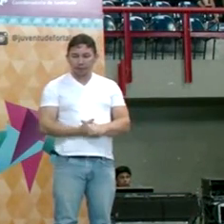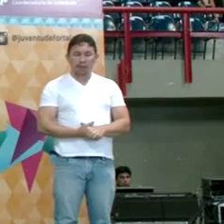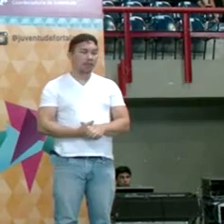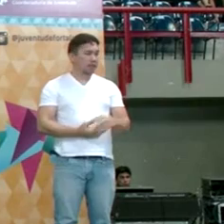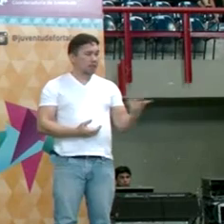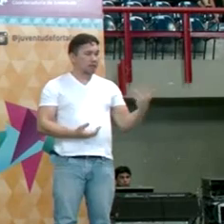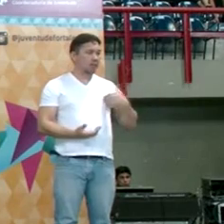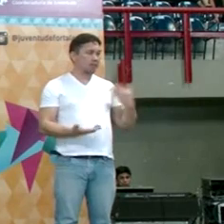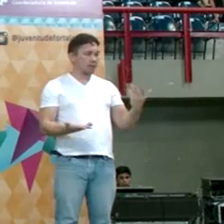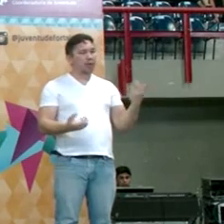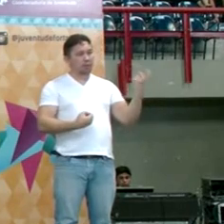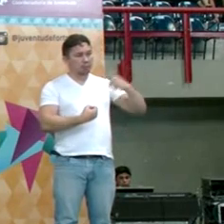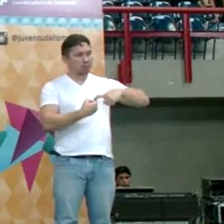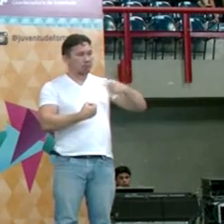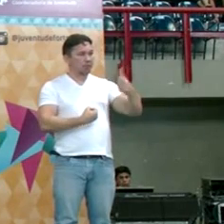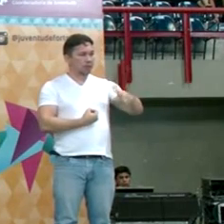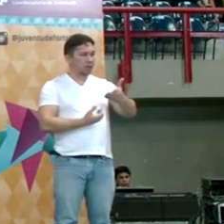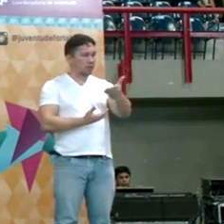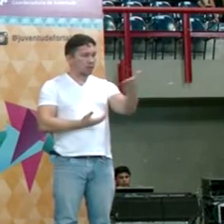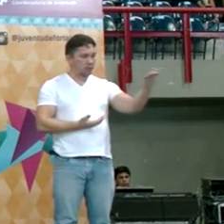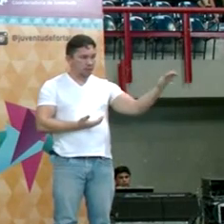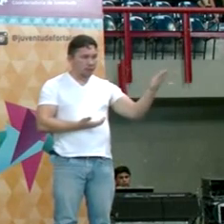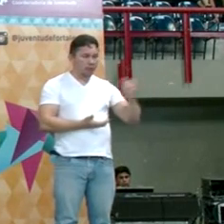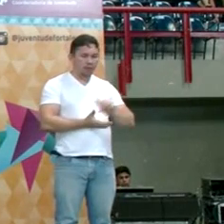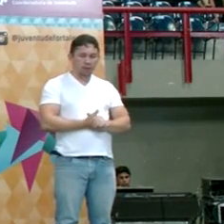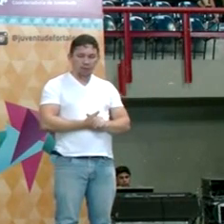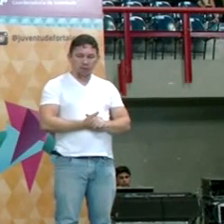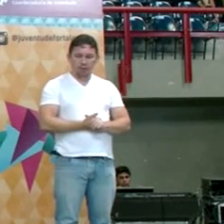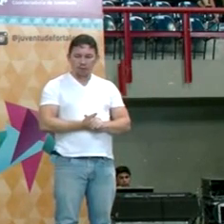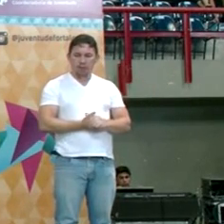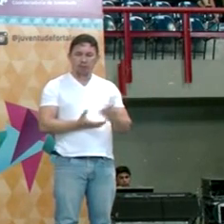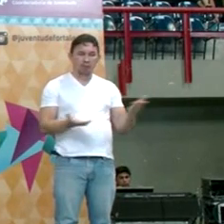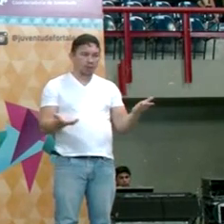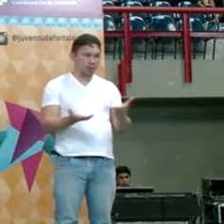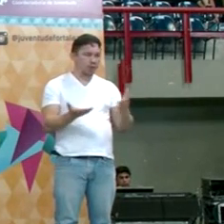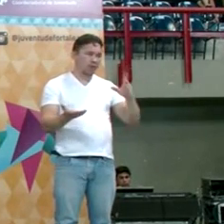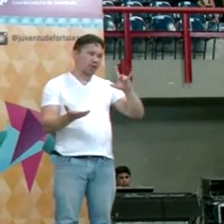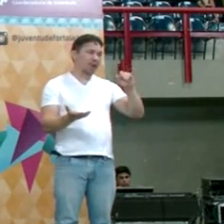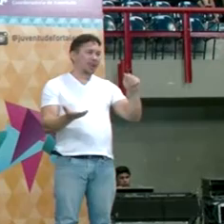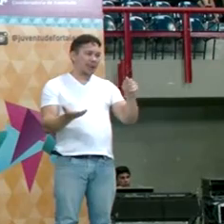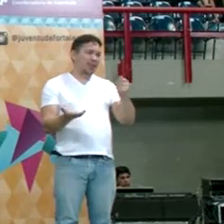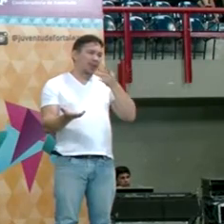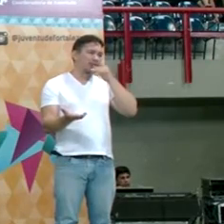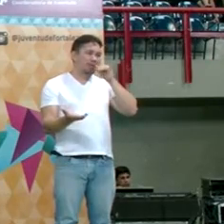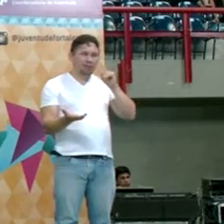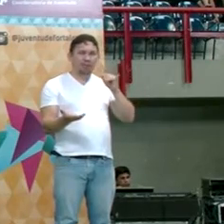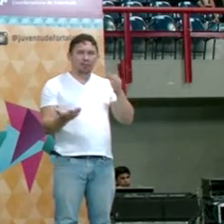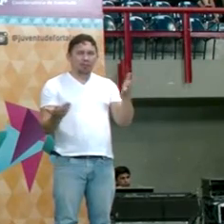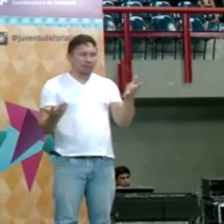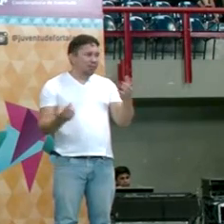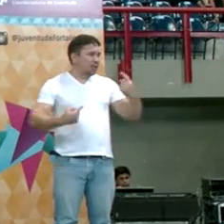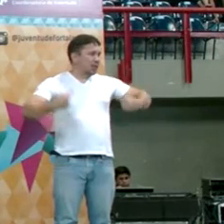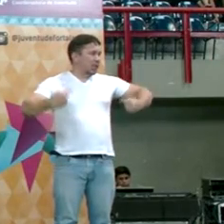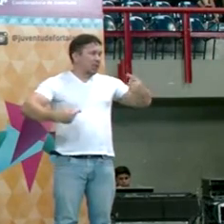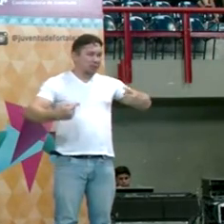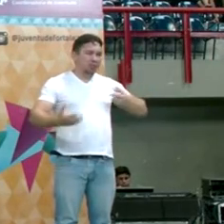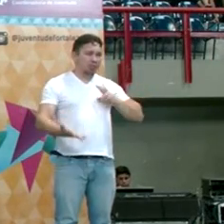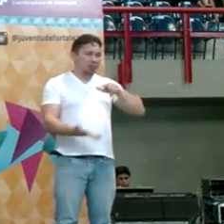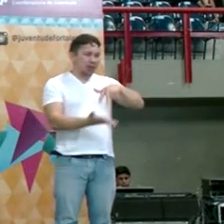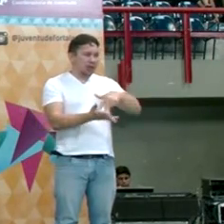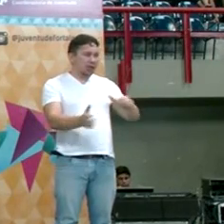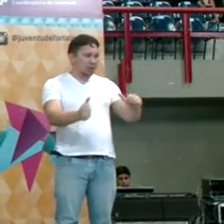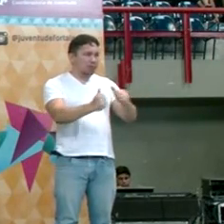Bom estar aqui hoje com vocês novamente, né? Hoje é um dia bem concorrido, Dia dos Pais, mas estamos aqui juntos, né?